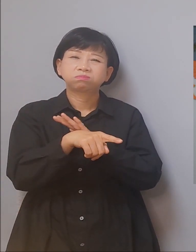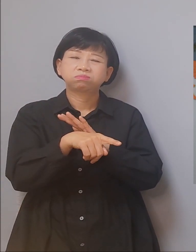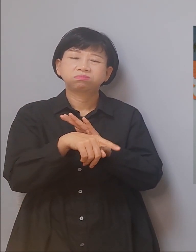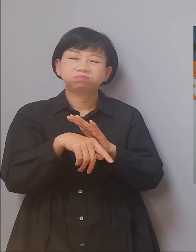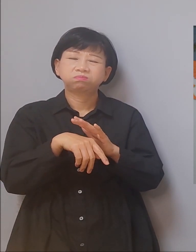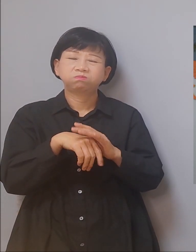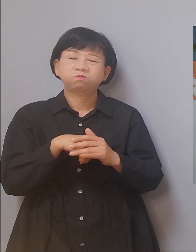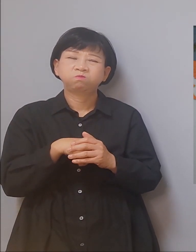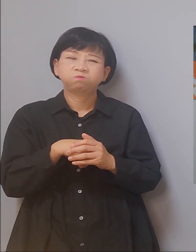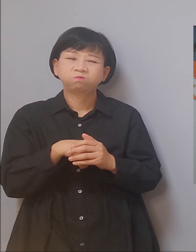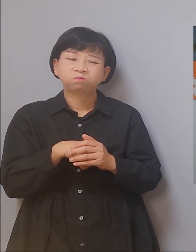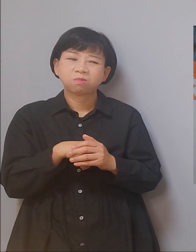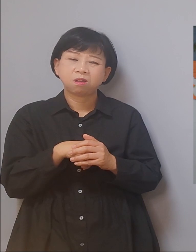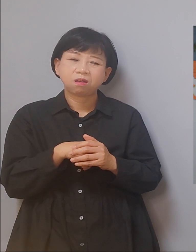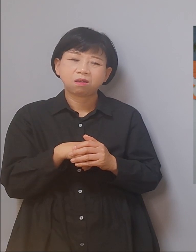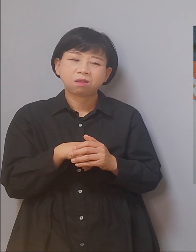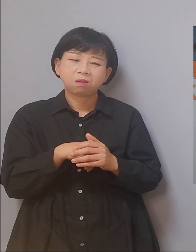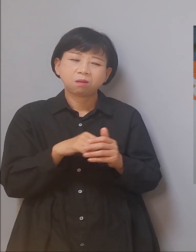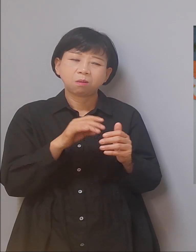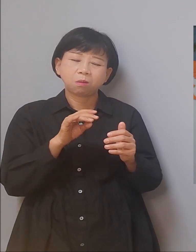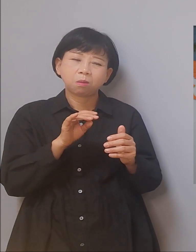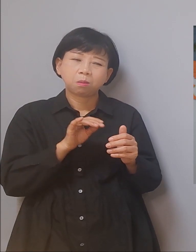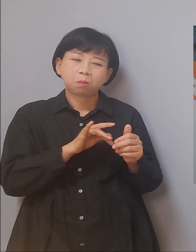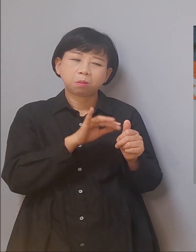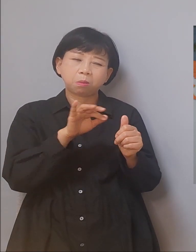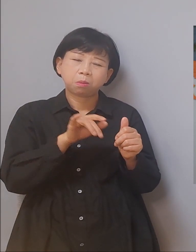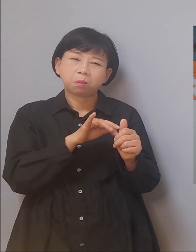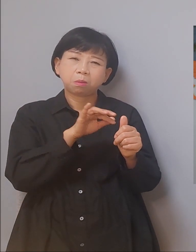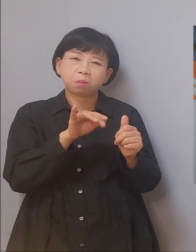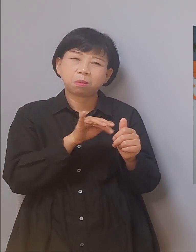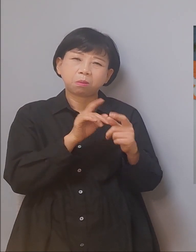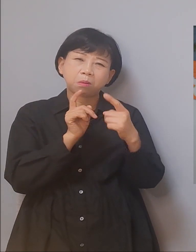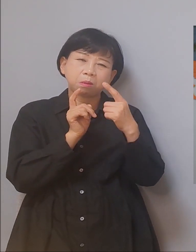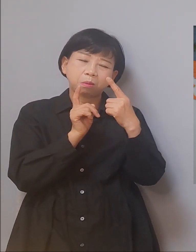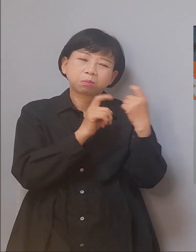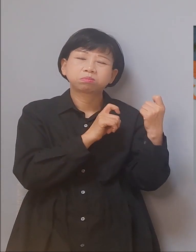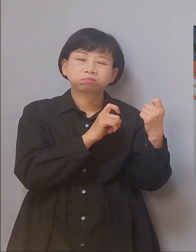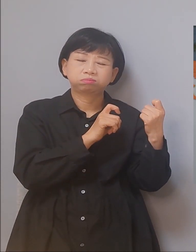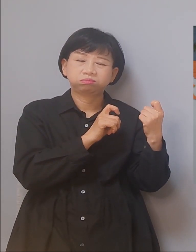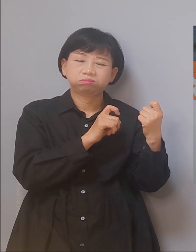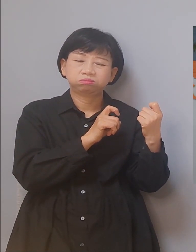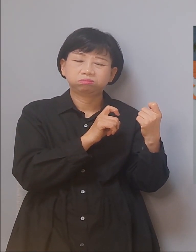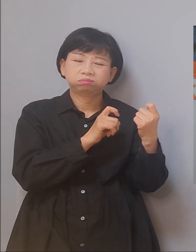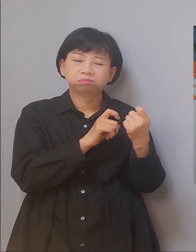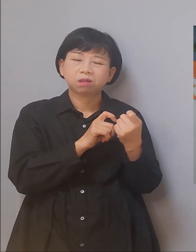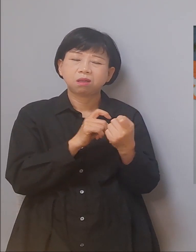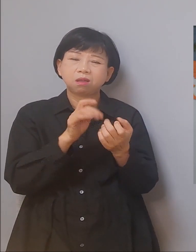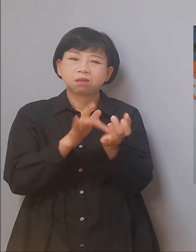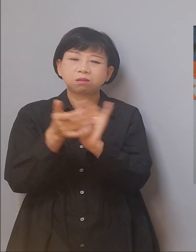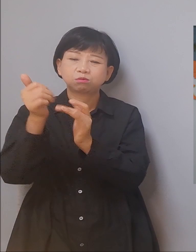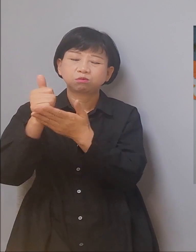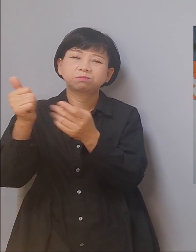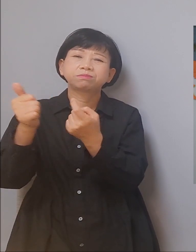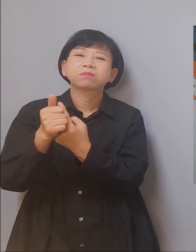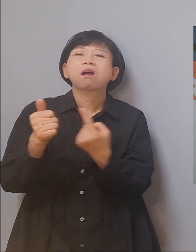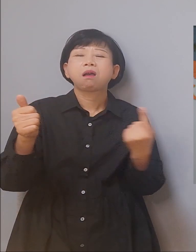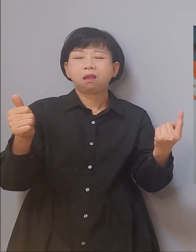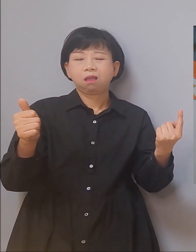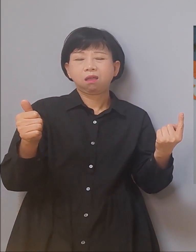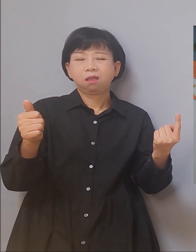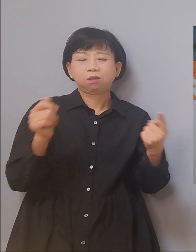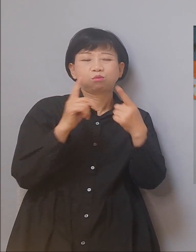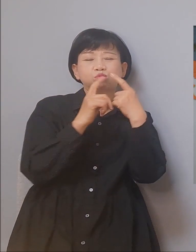교묘한 말로 그들의 마음을 현혹시키기 시작하죠. 예수님을 믿는 믿음에서 떠나도록 미혹하게